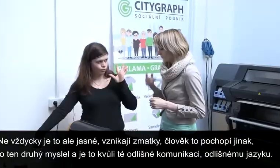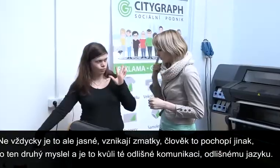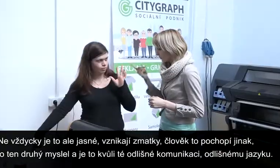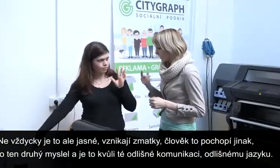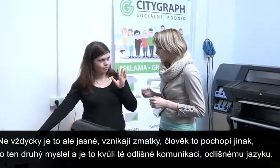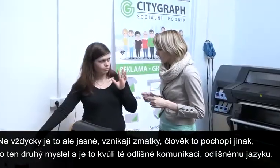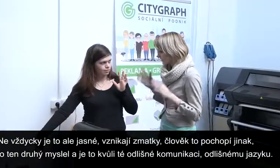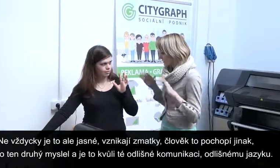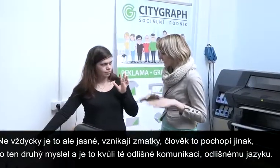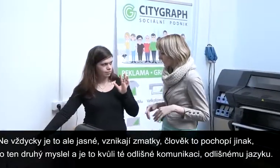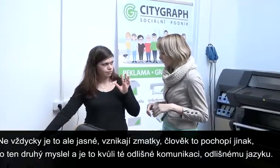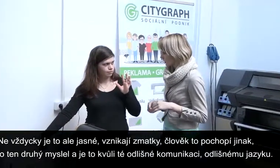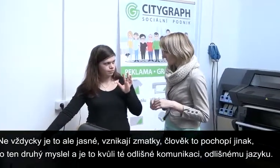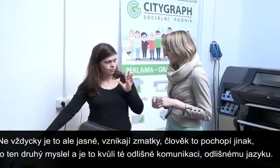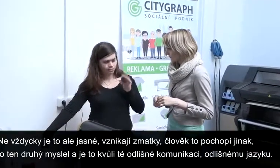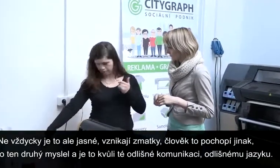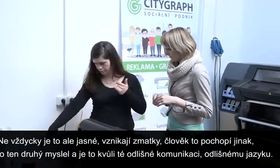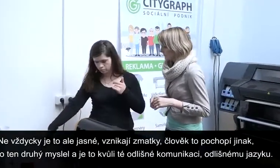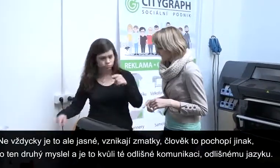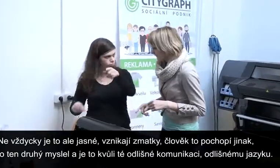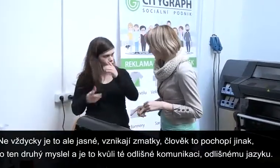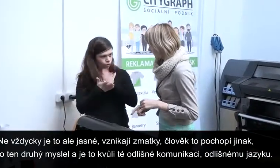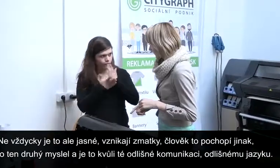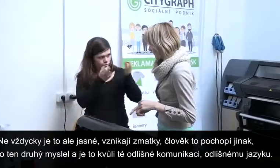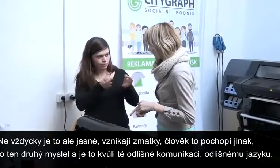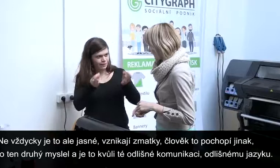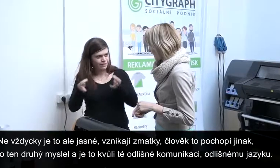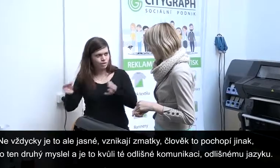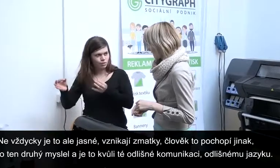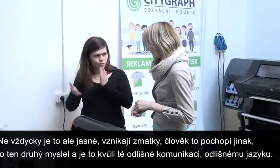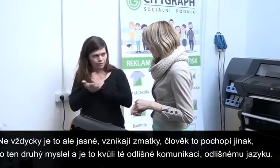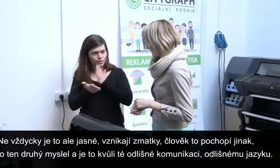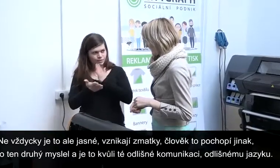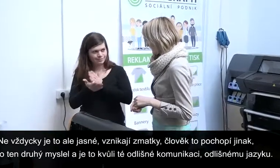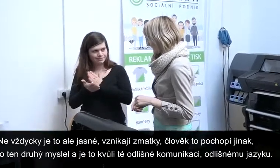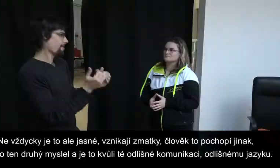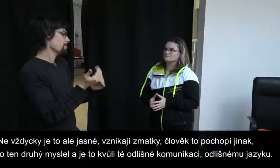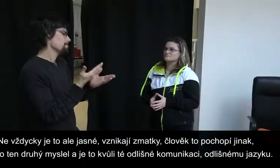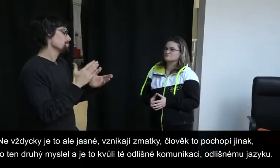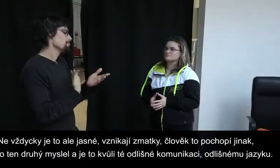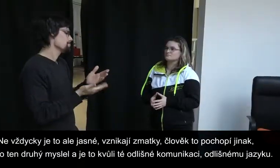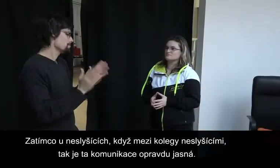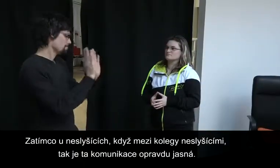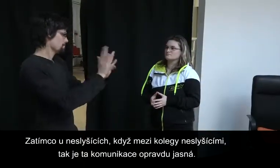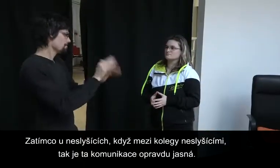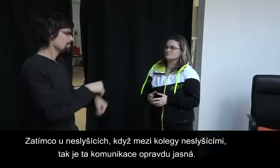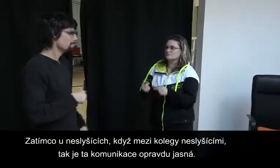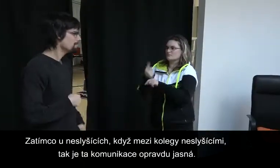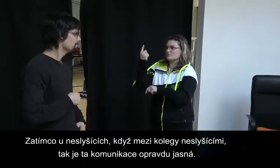vznikají vlastně zmatky, člověk to pochopí jinak, než to ten druhý myslel, a je to kvůli té odlišné komunikaci, odlišnému jazyku. Zatímco u